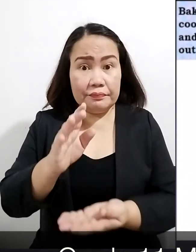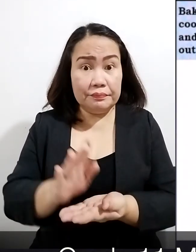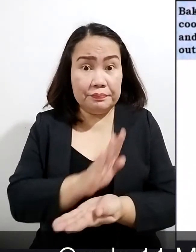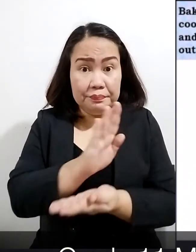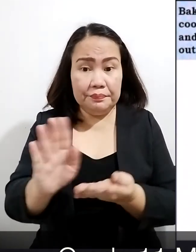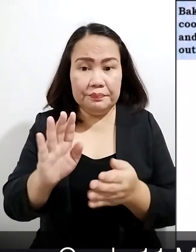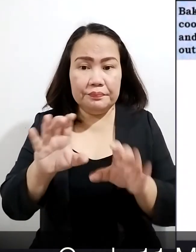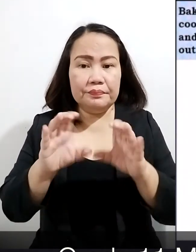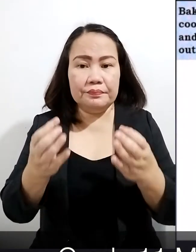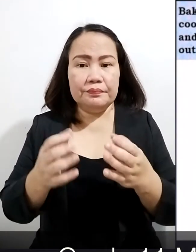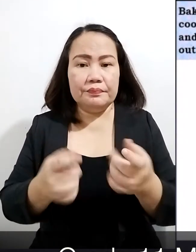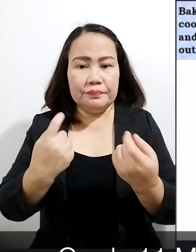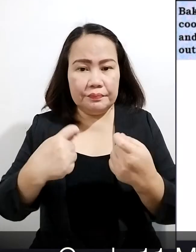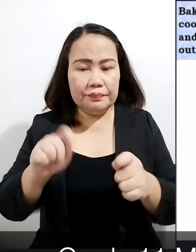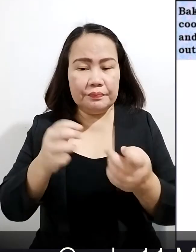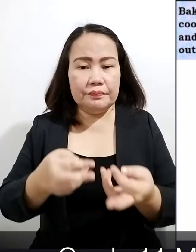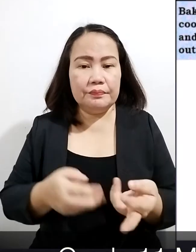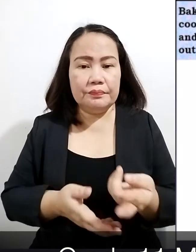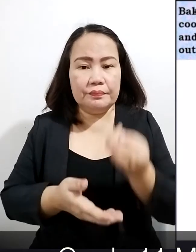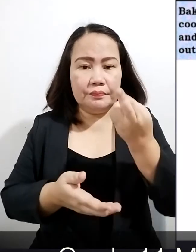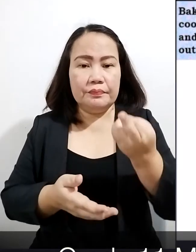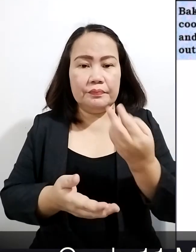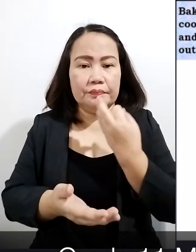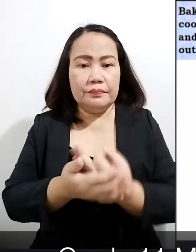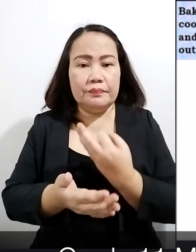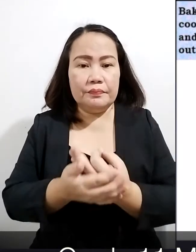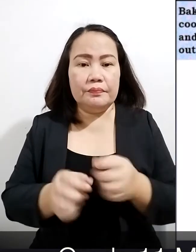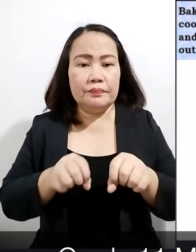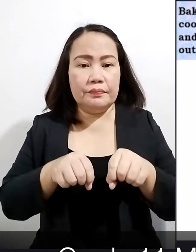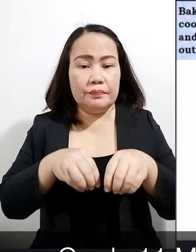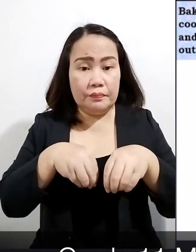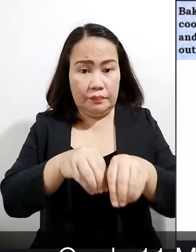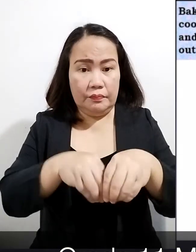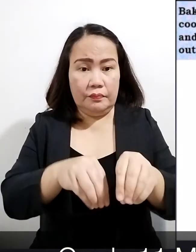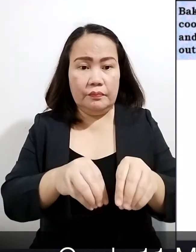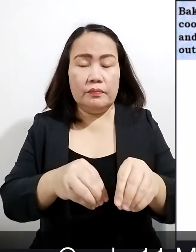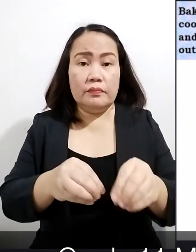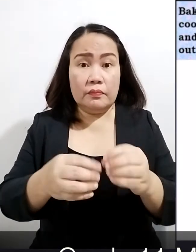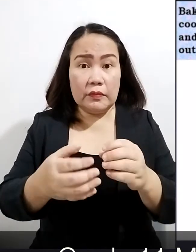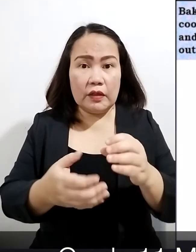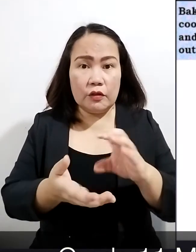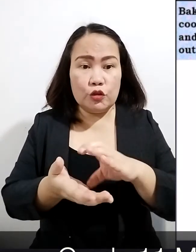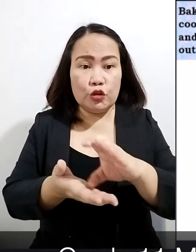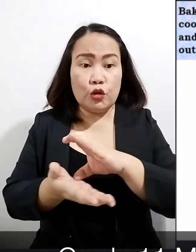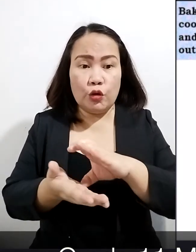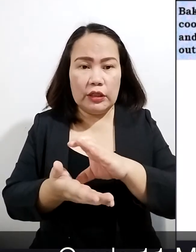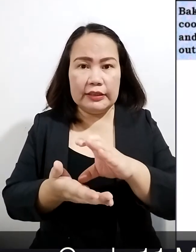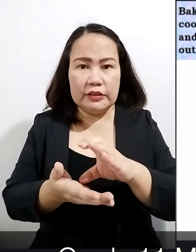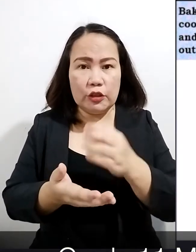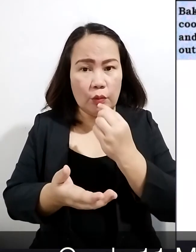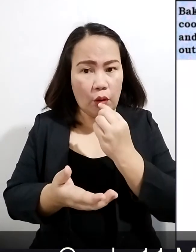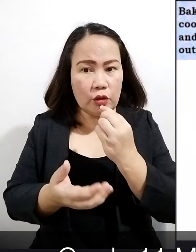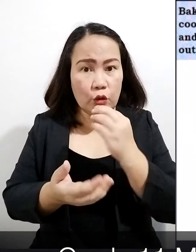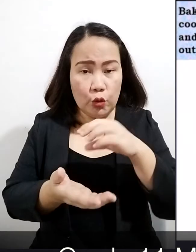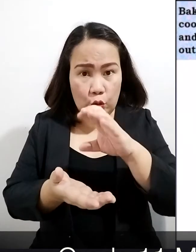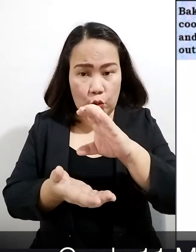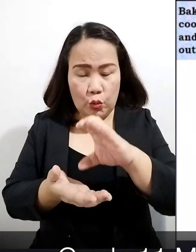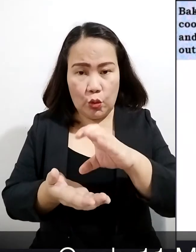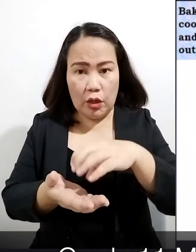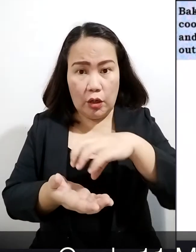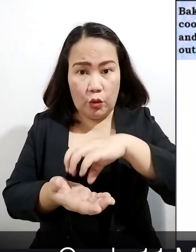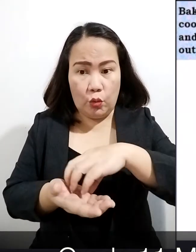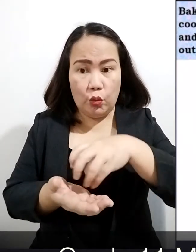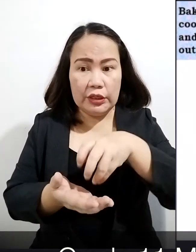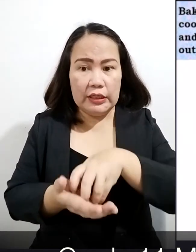Baker's Club is trying to raise funds by selling premium chocolate chip cookies in a school fair. The variable cost to make